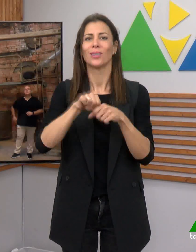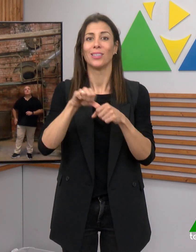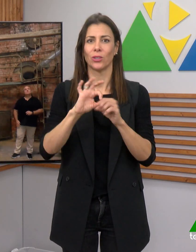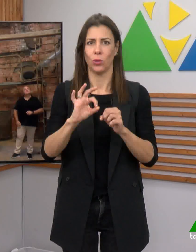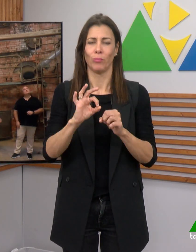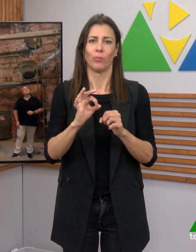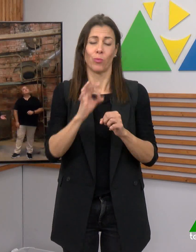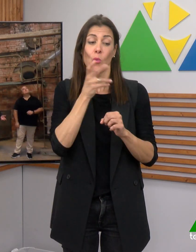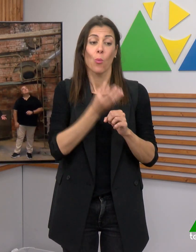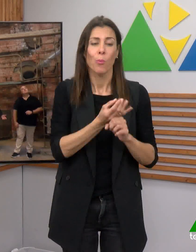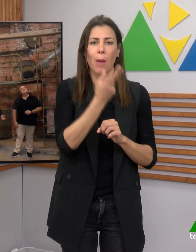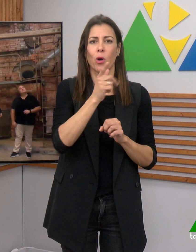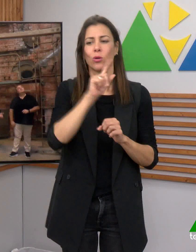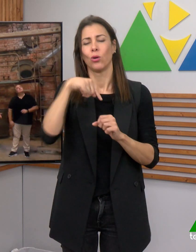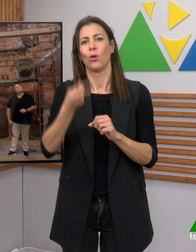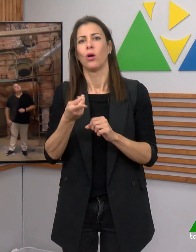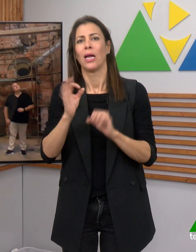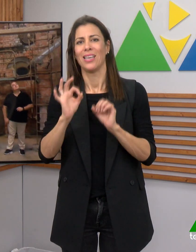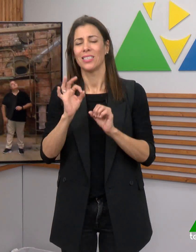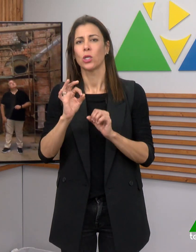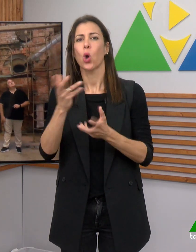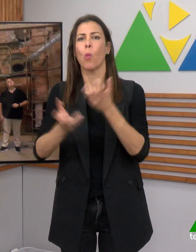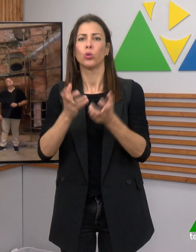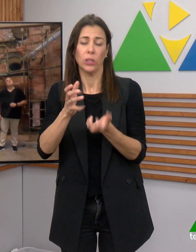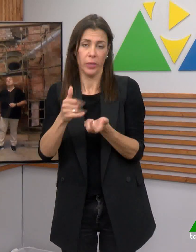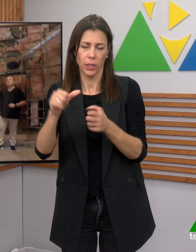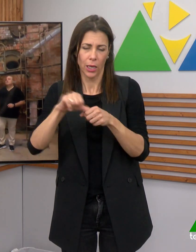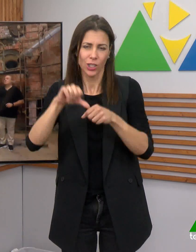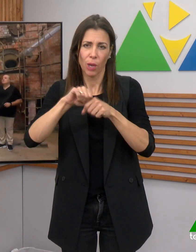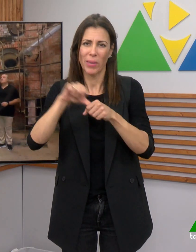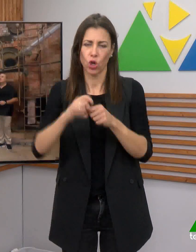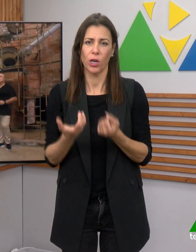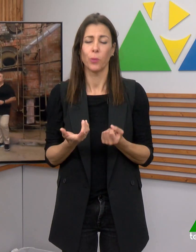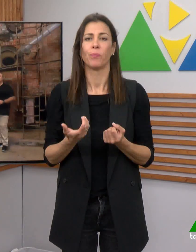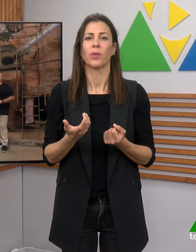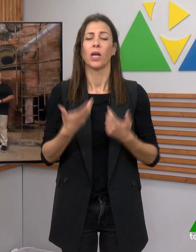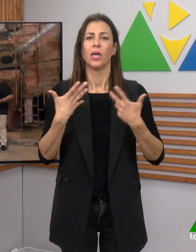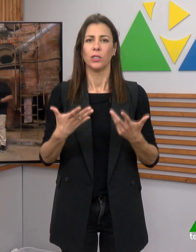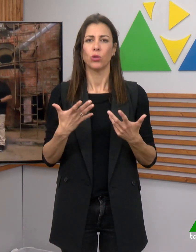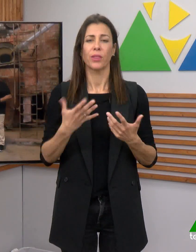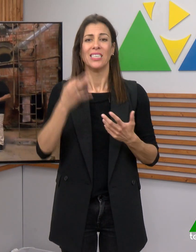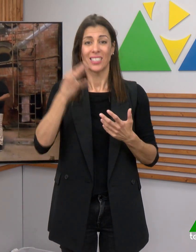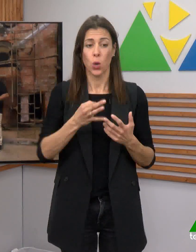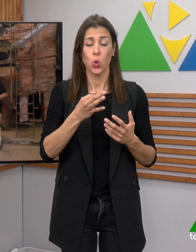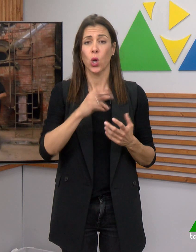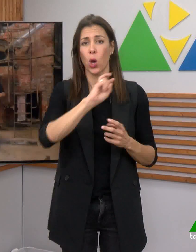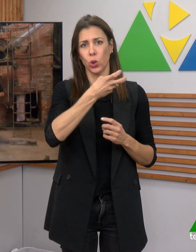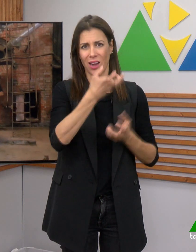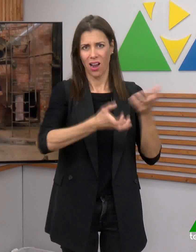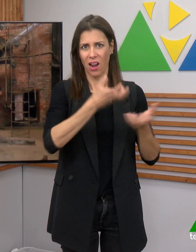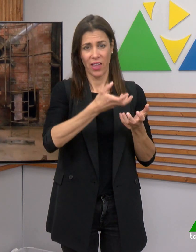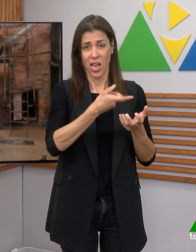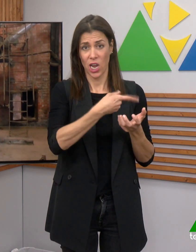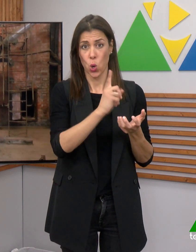vapor por fuel oil como combustible en vez de carbón. Como combustible seguramente quitaron alguna caldera porque ya